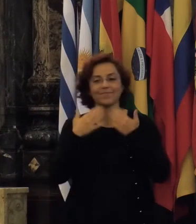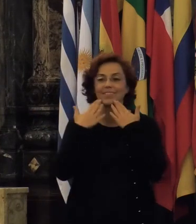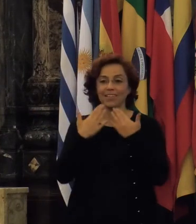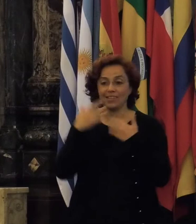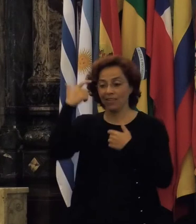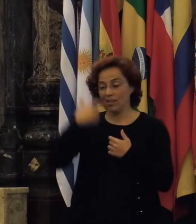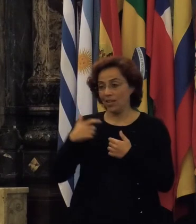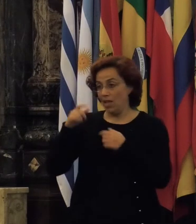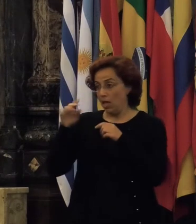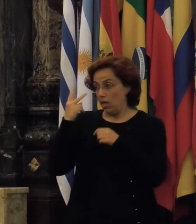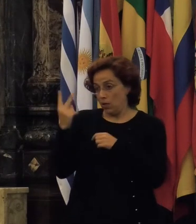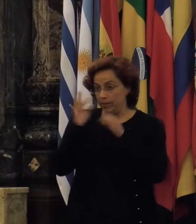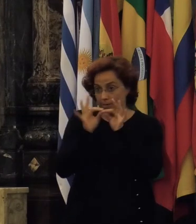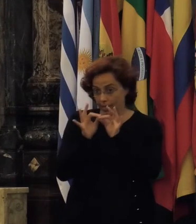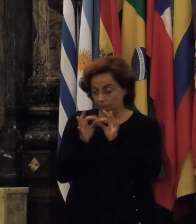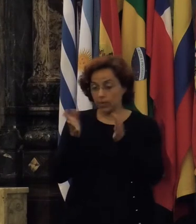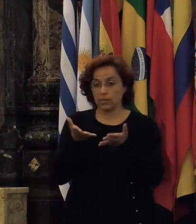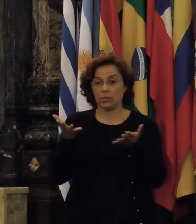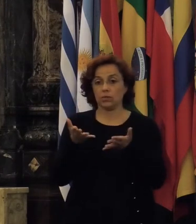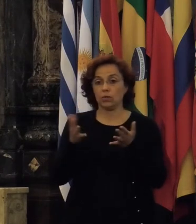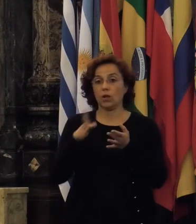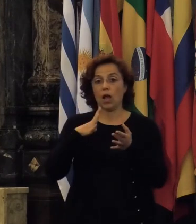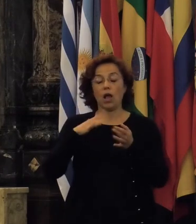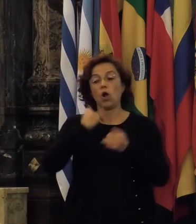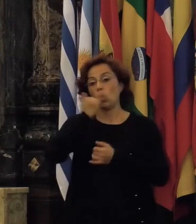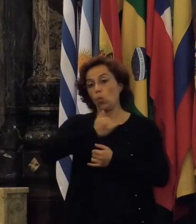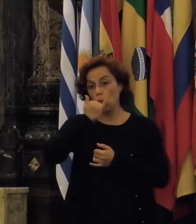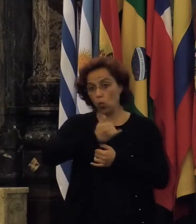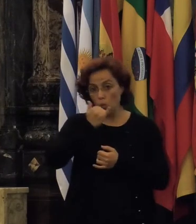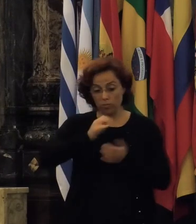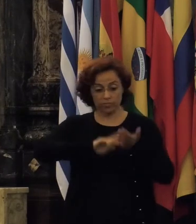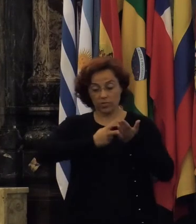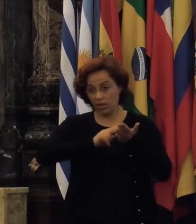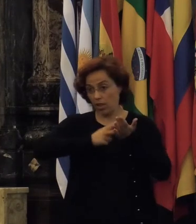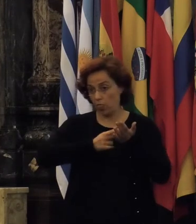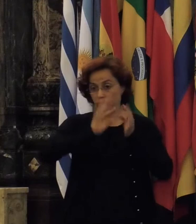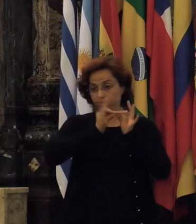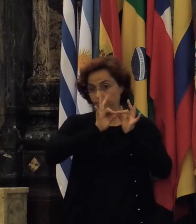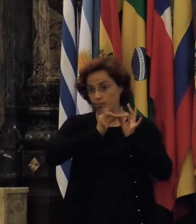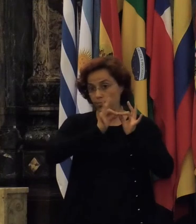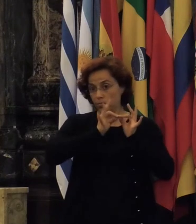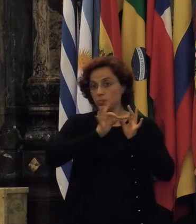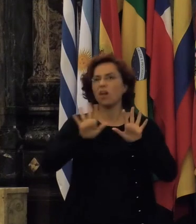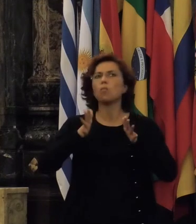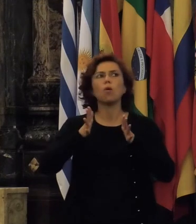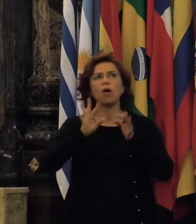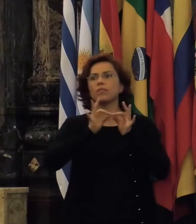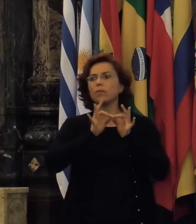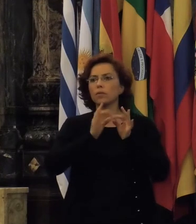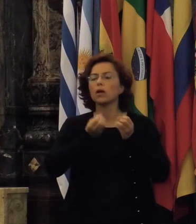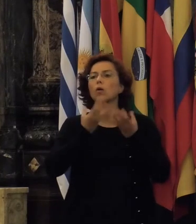acá, en la cual está contando, ¿sí?, está traduciendo. ¿Y de qué depende la